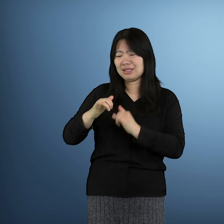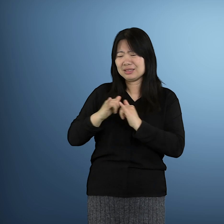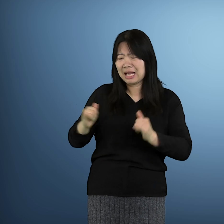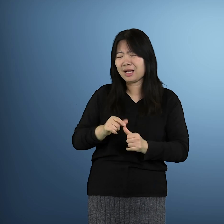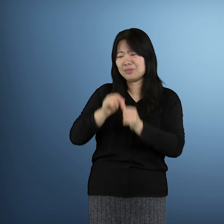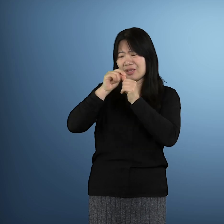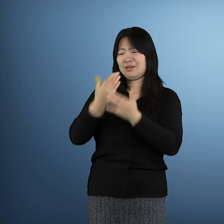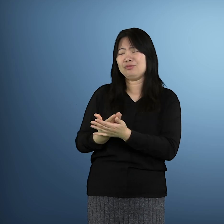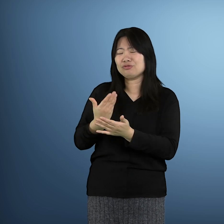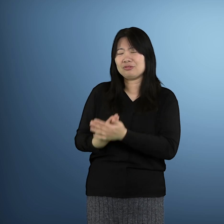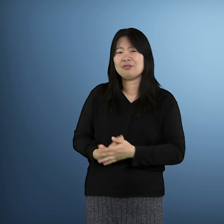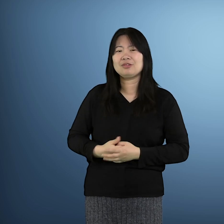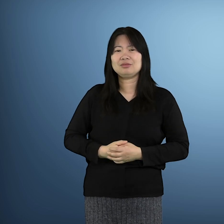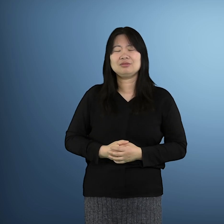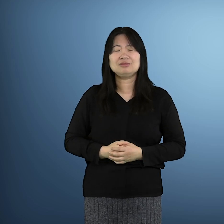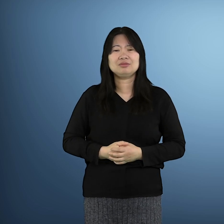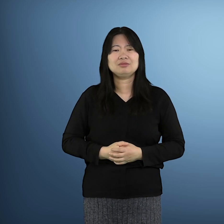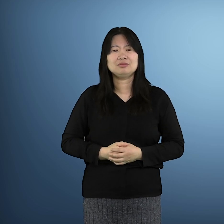좀 살려주세요.